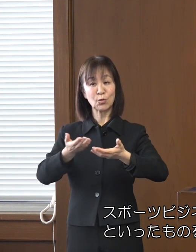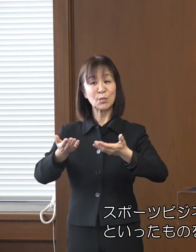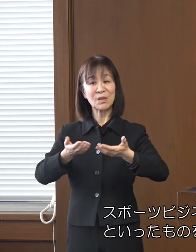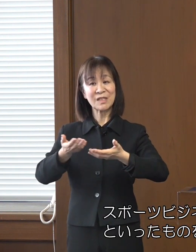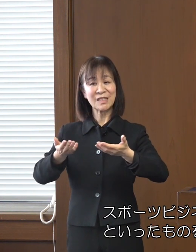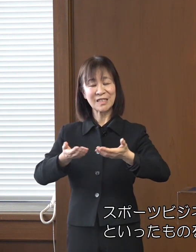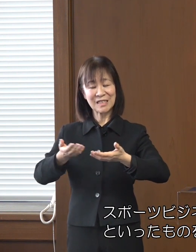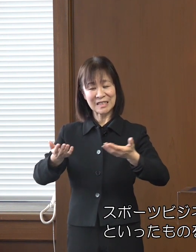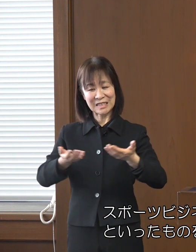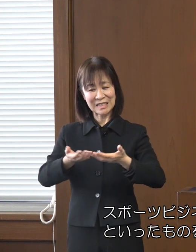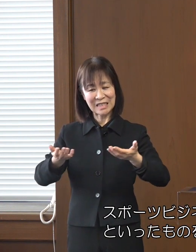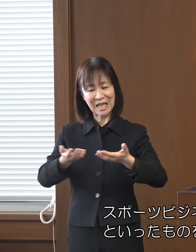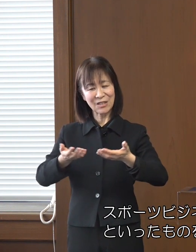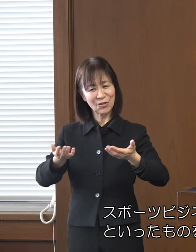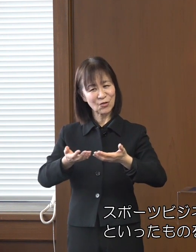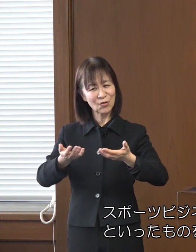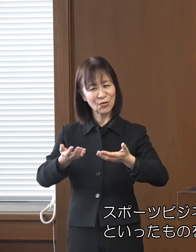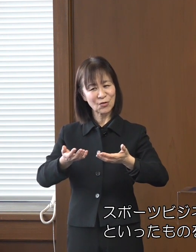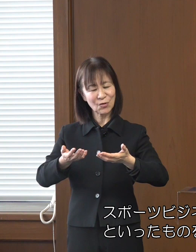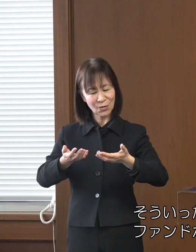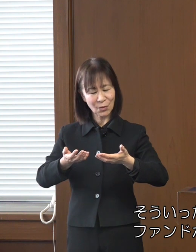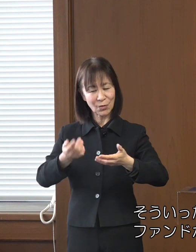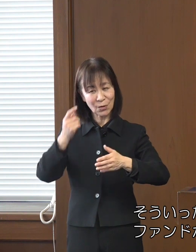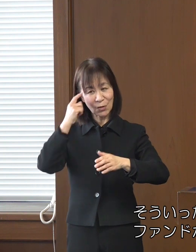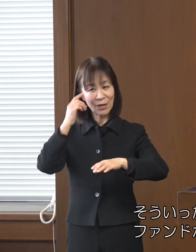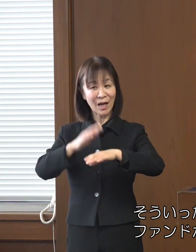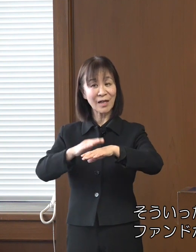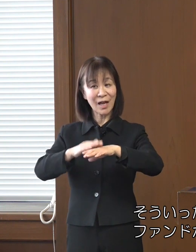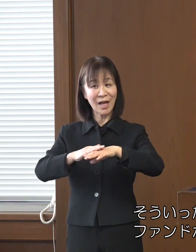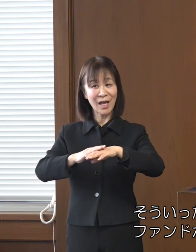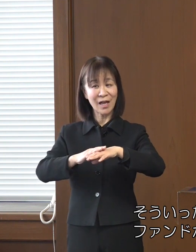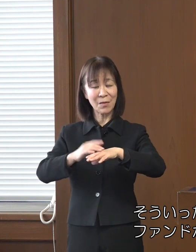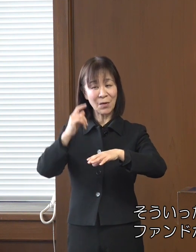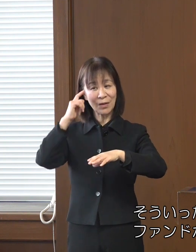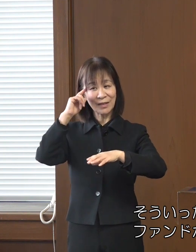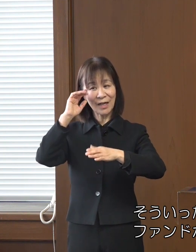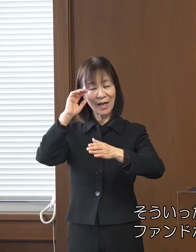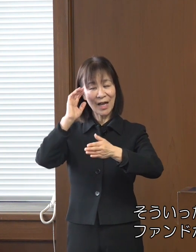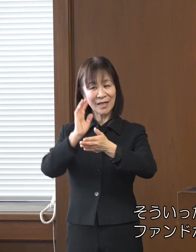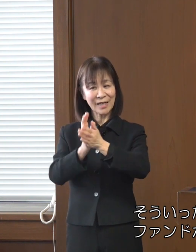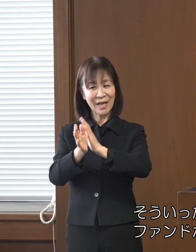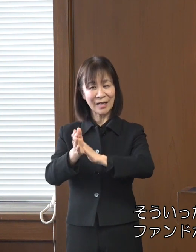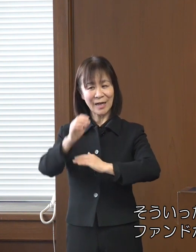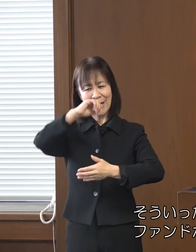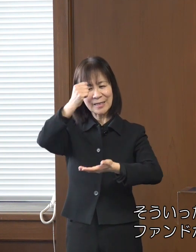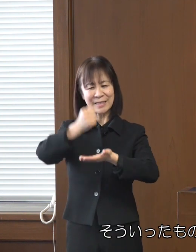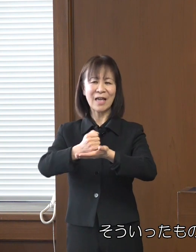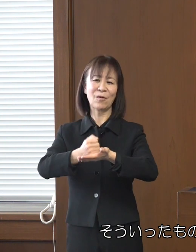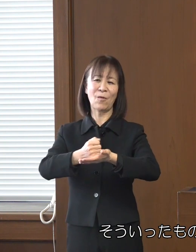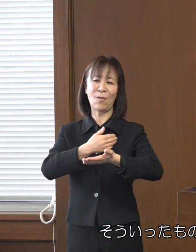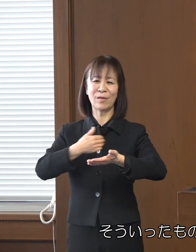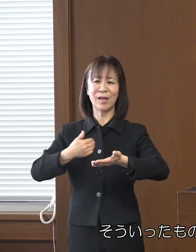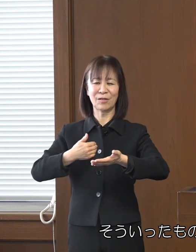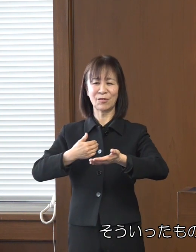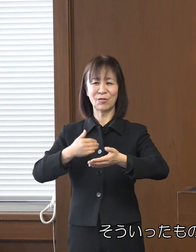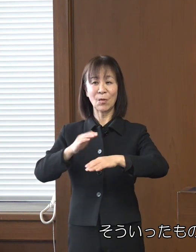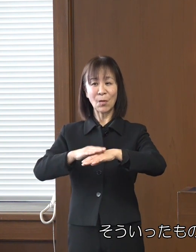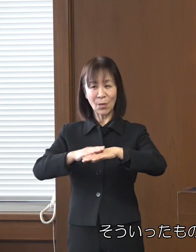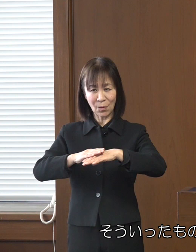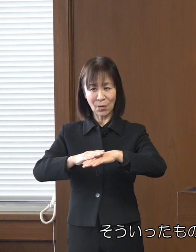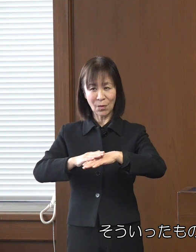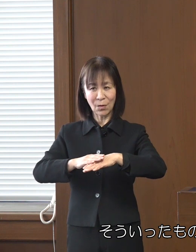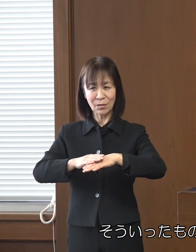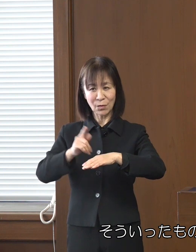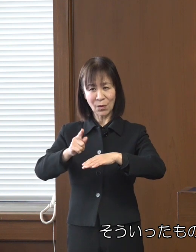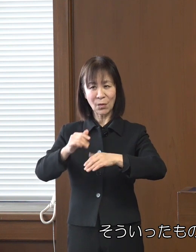スピタリティといったものを佐賀から成功させて、そういったところで投資する環境、ファンドがあって、そういったものがまた裾野を